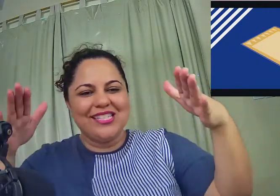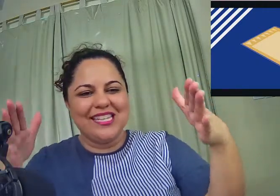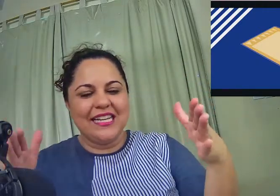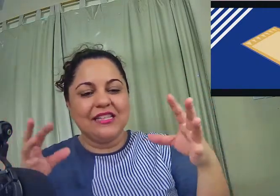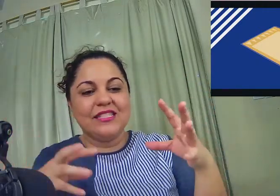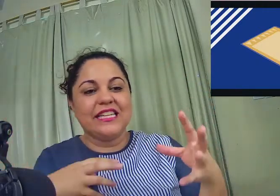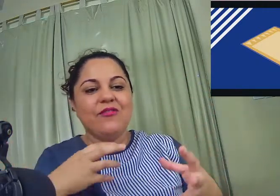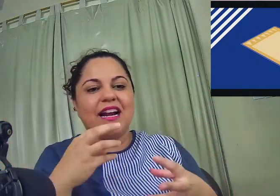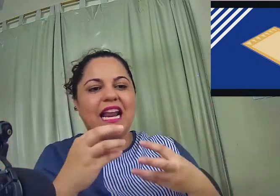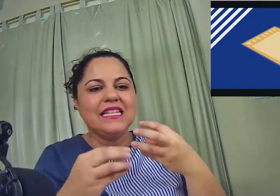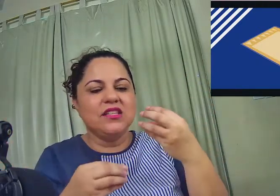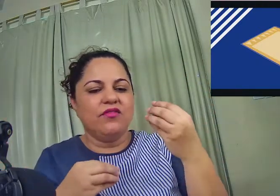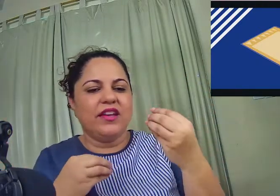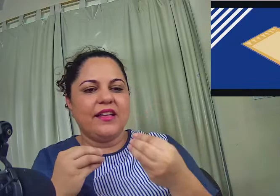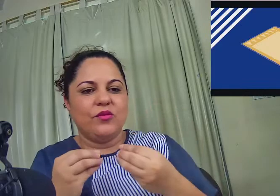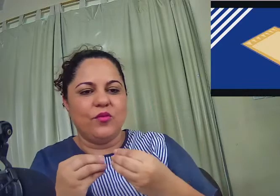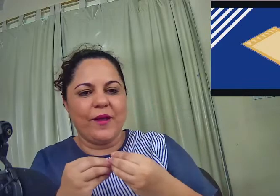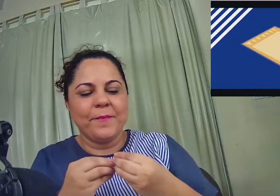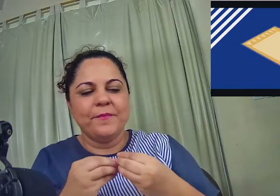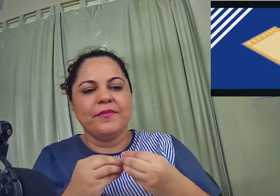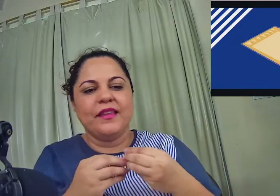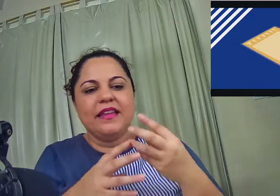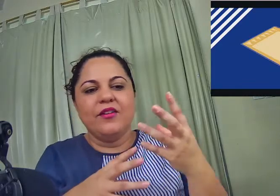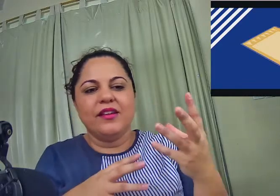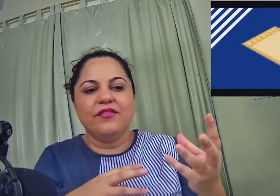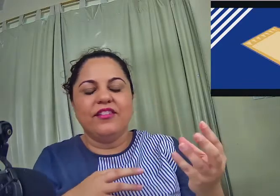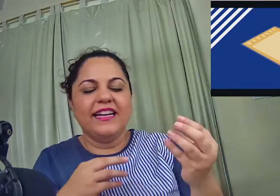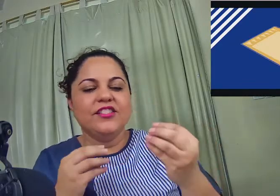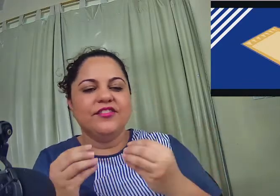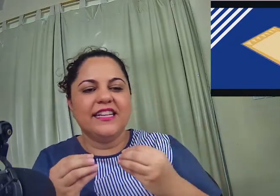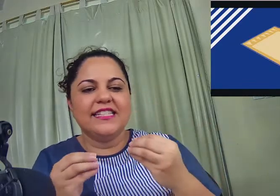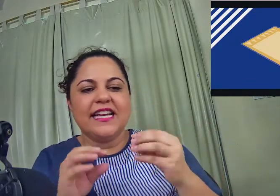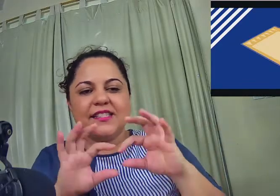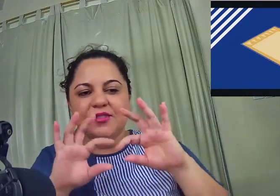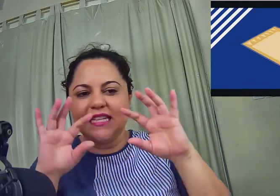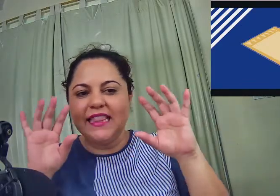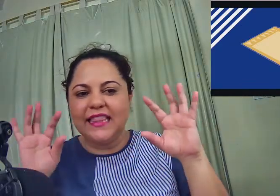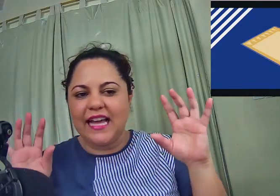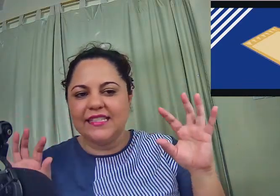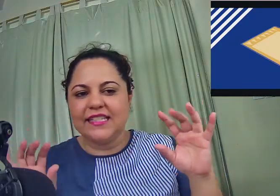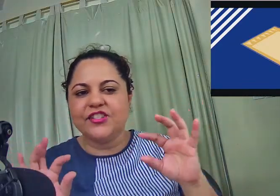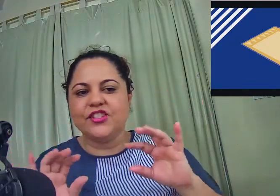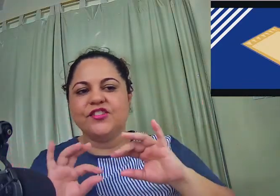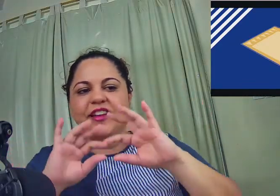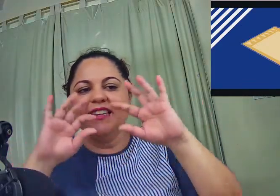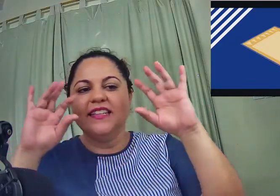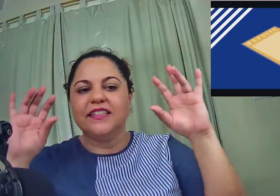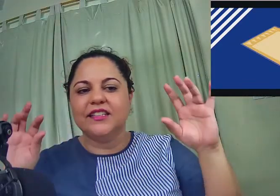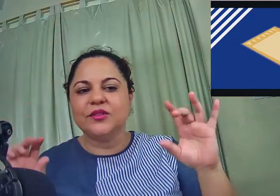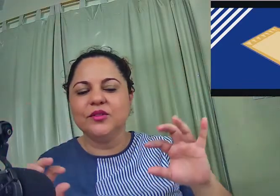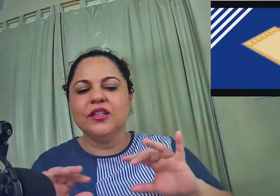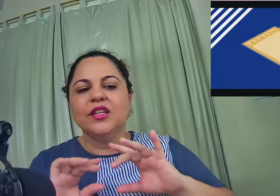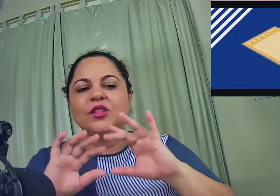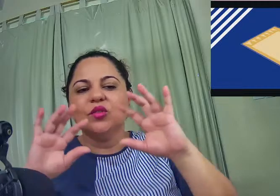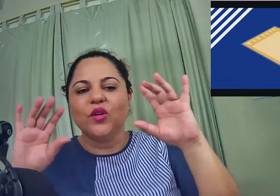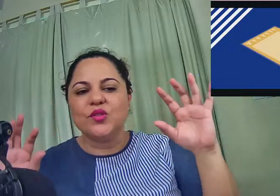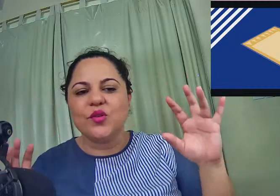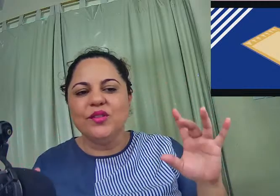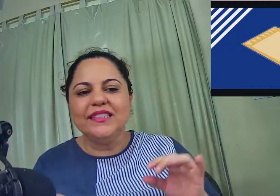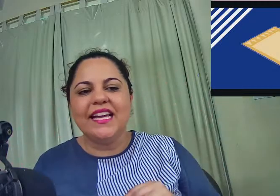estica. Então isso aqui é um classificador, né? O que vai diferenciar são os detalhes que a gente vai dando no nosso